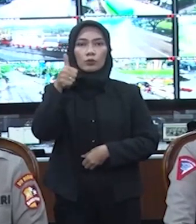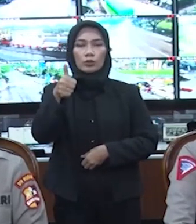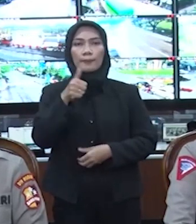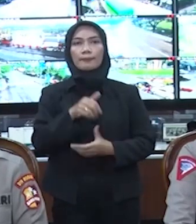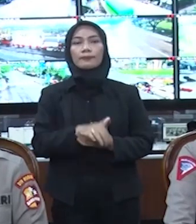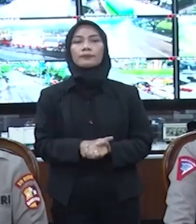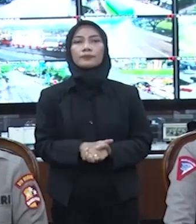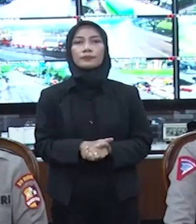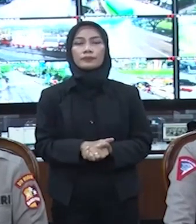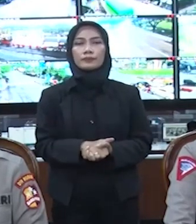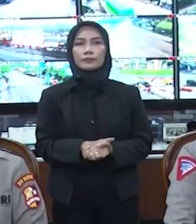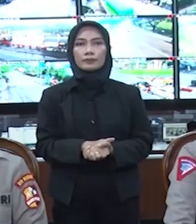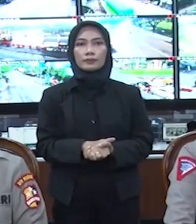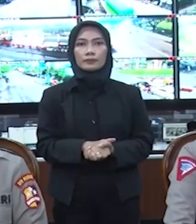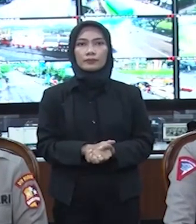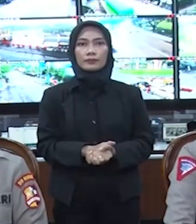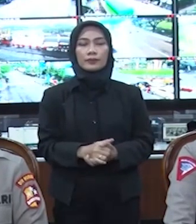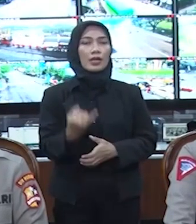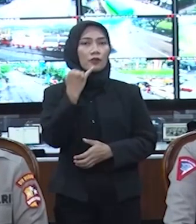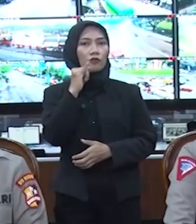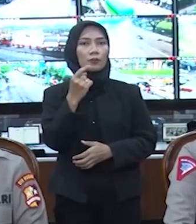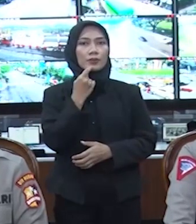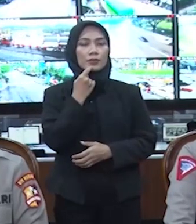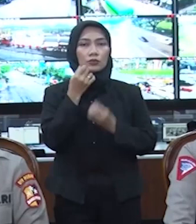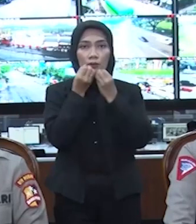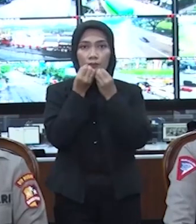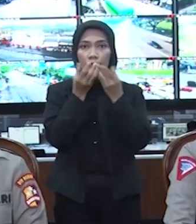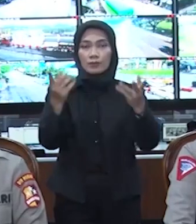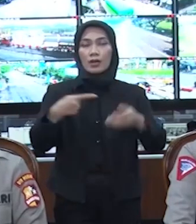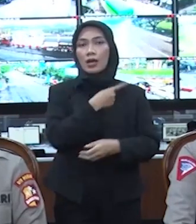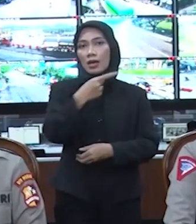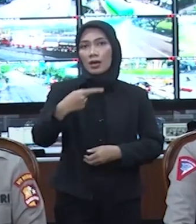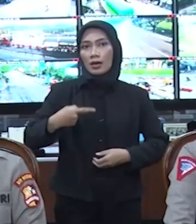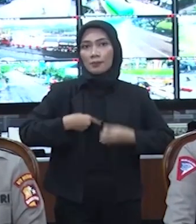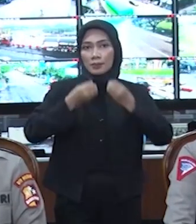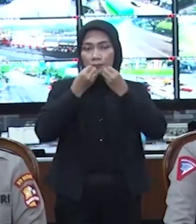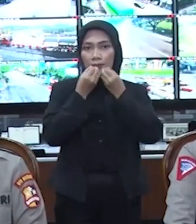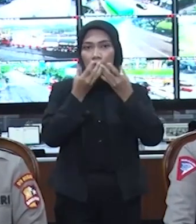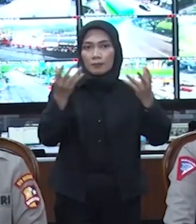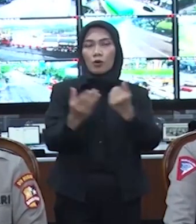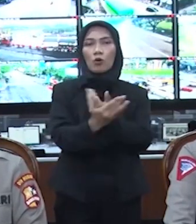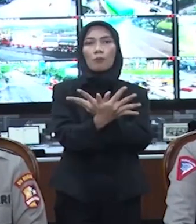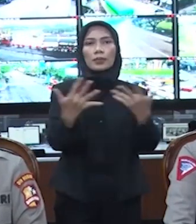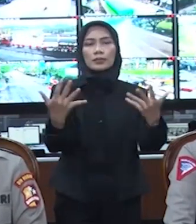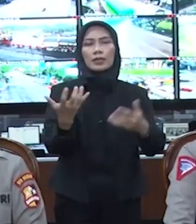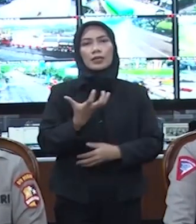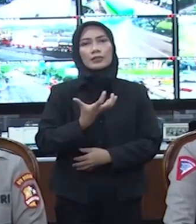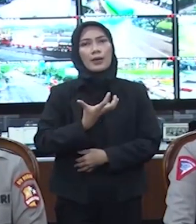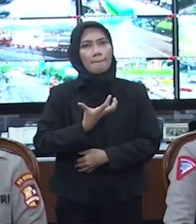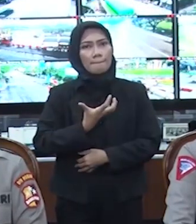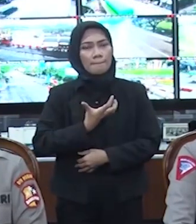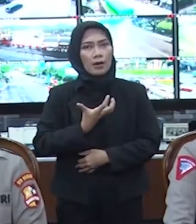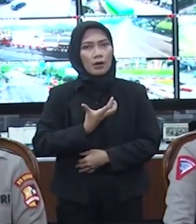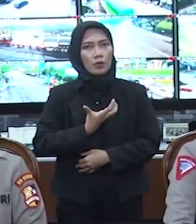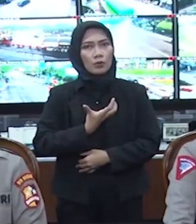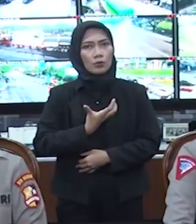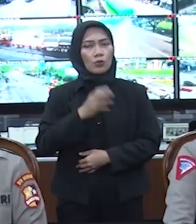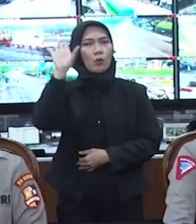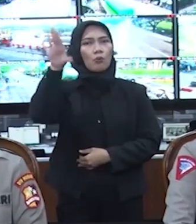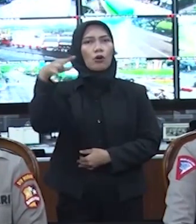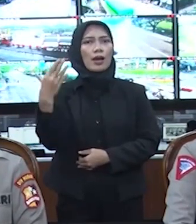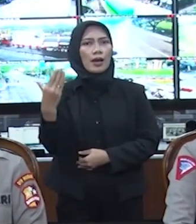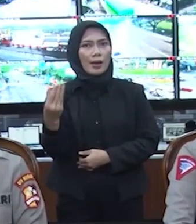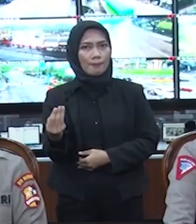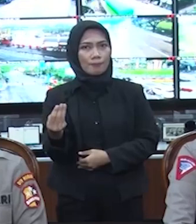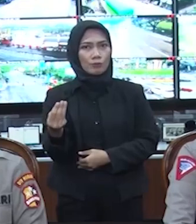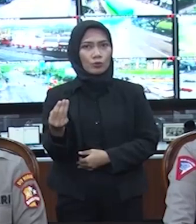informasi terkait imbuhan Kami menghimbau kepada masyarakat yang akan melakukan perjalanan mudik